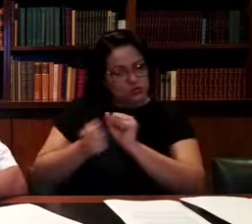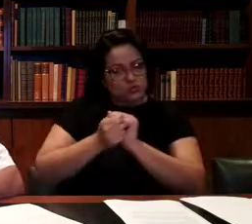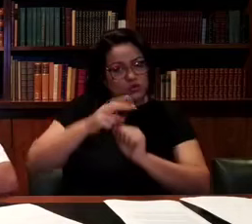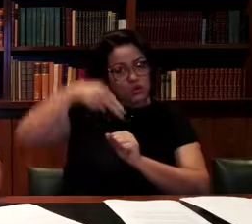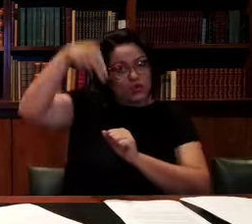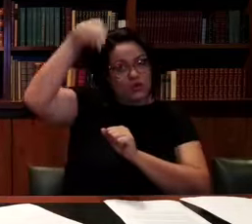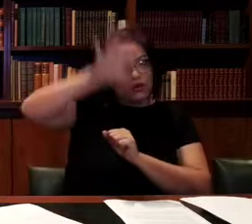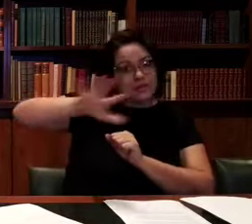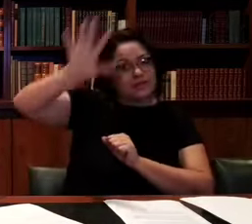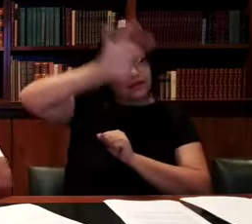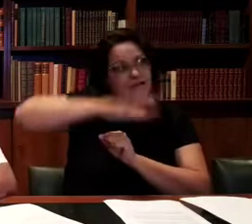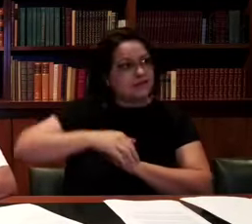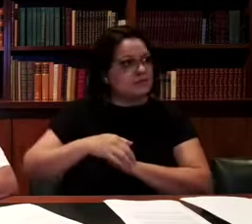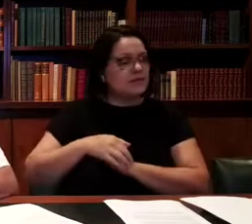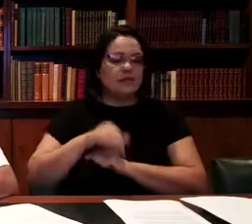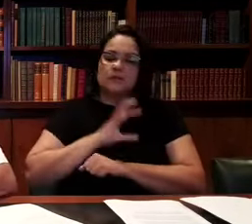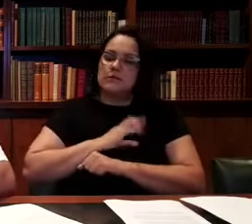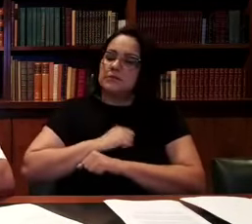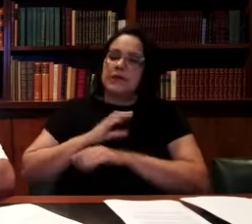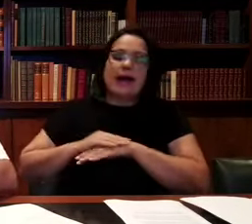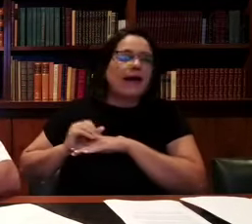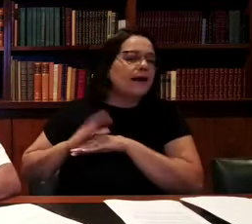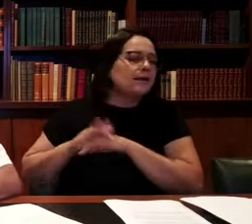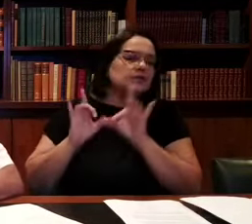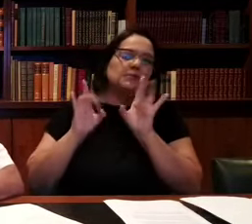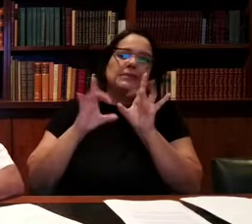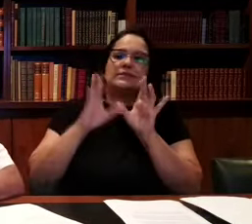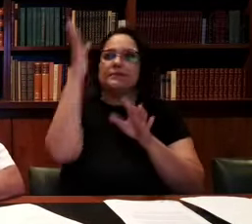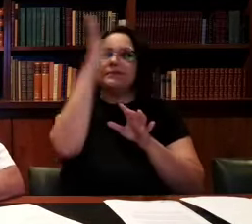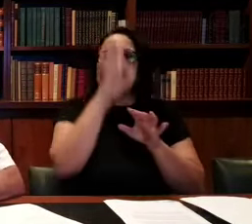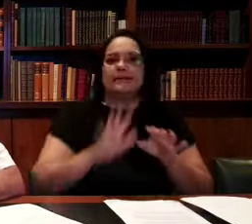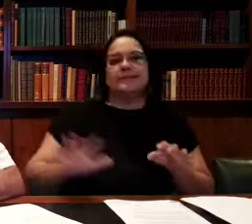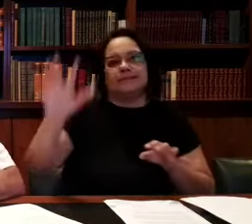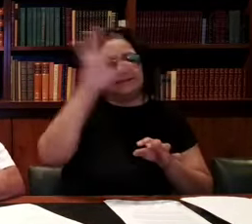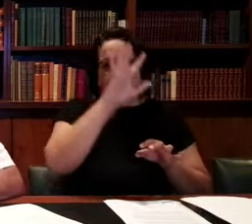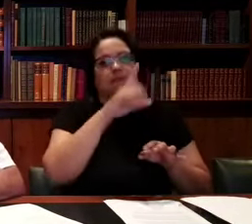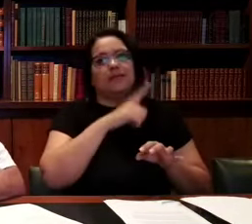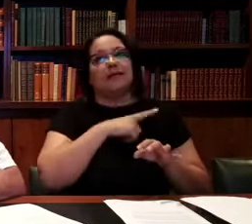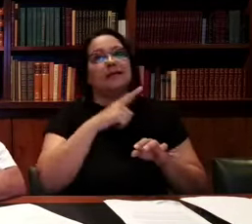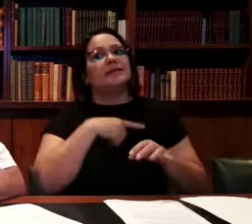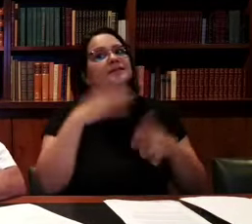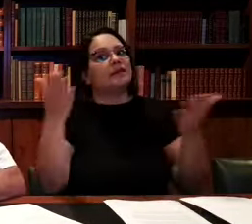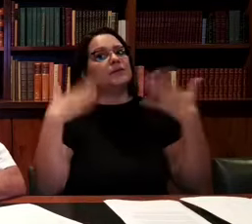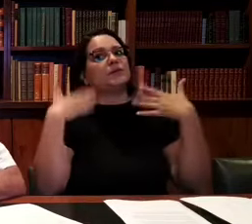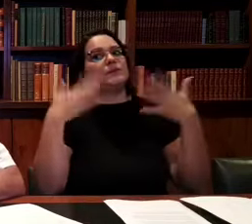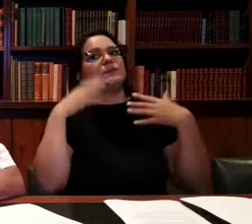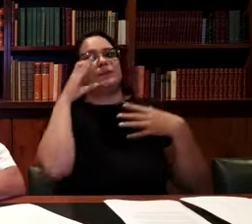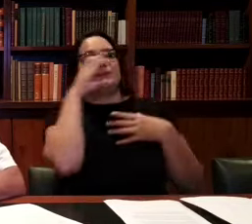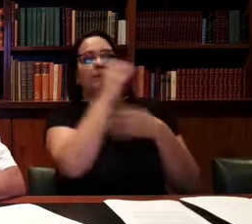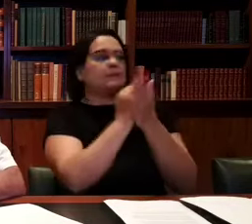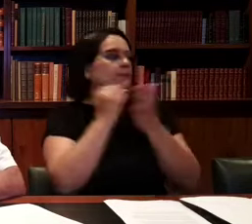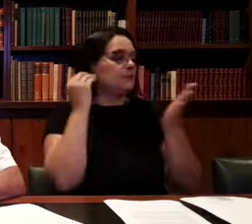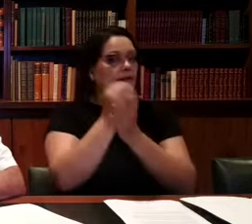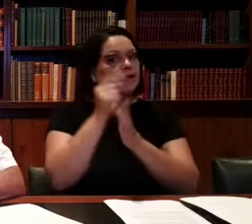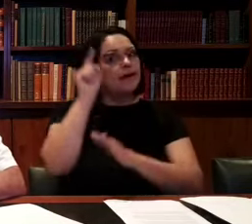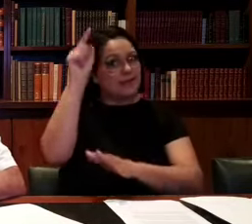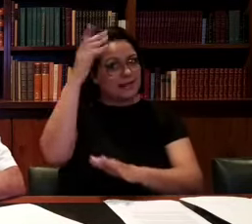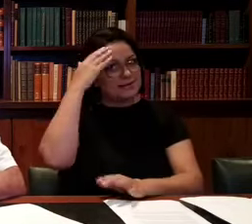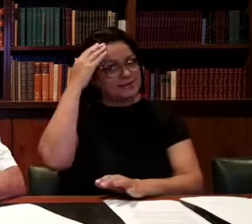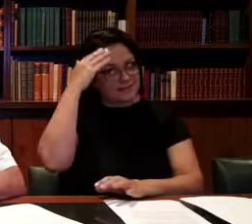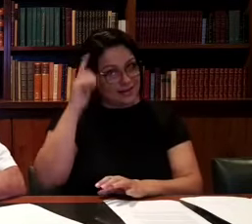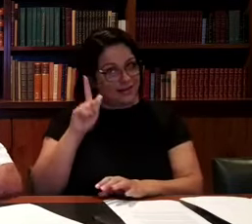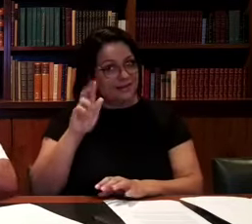eu carinho especial em qualquer lugar do Brasil mas no nordestão alguns graus Celsius a mais tá certo é excepcional a